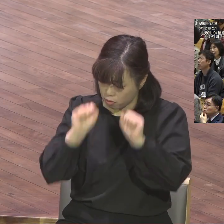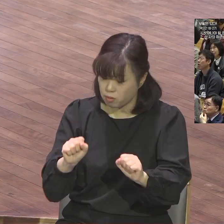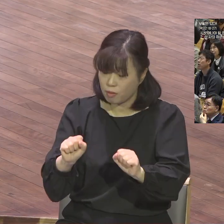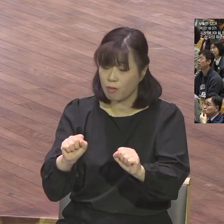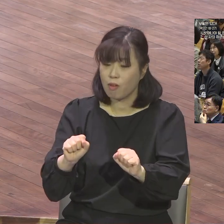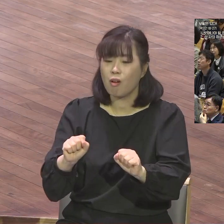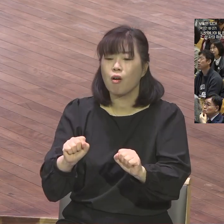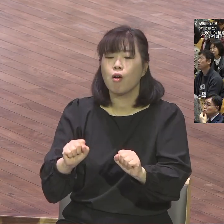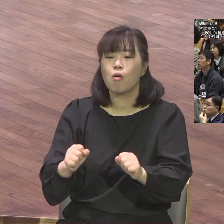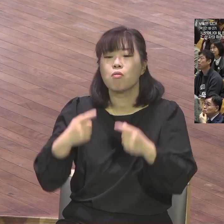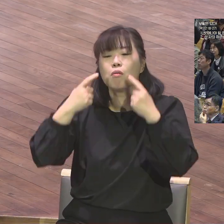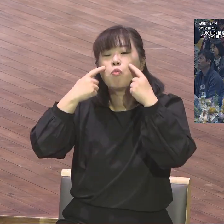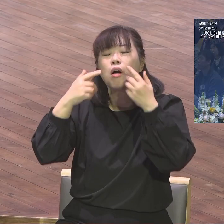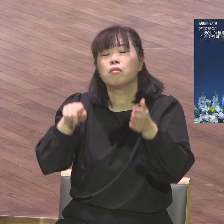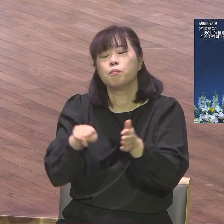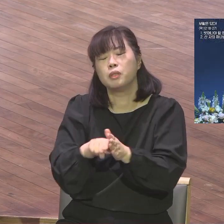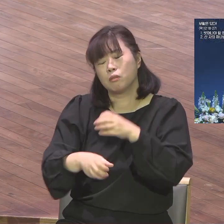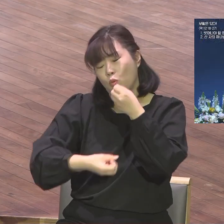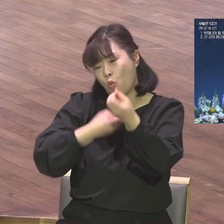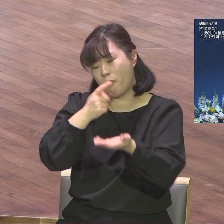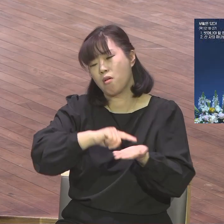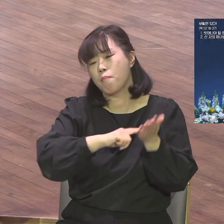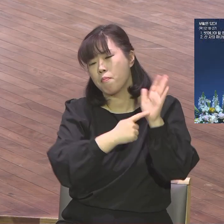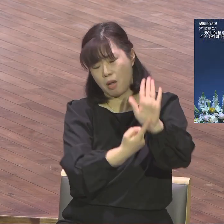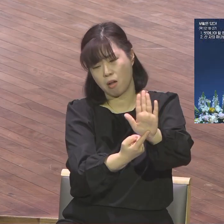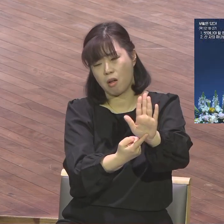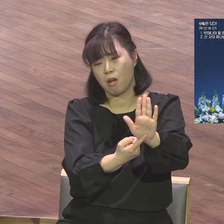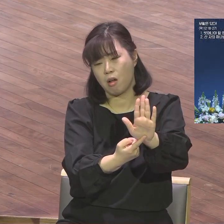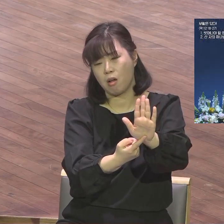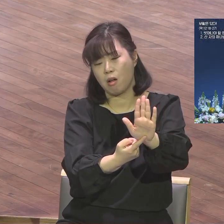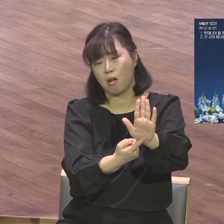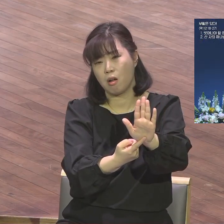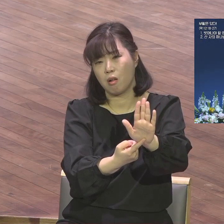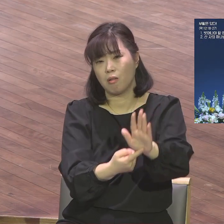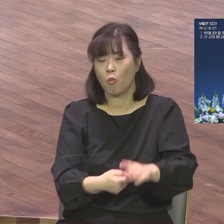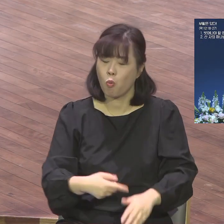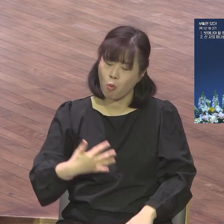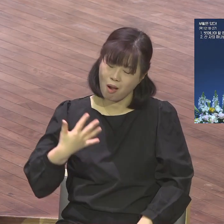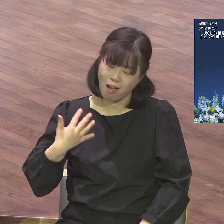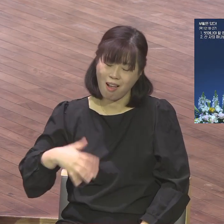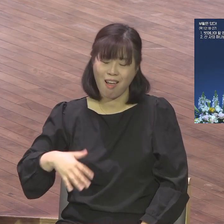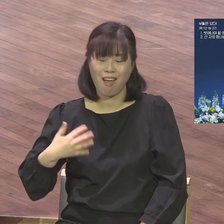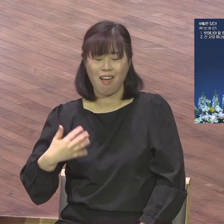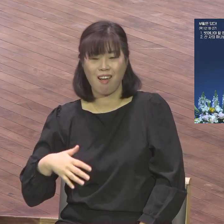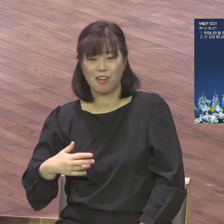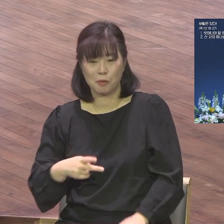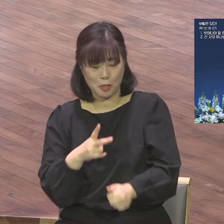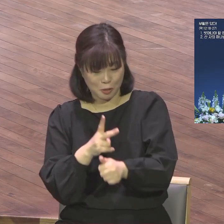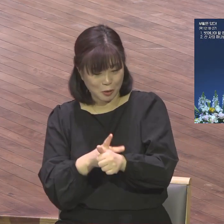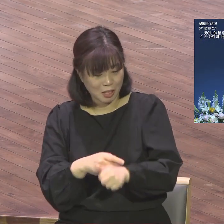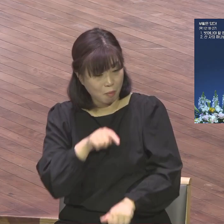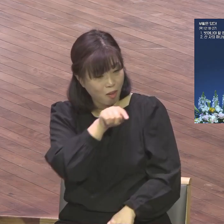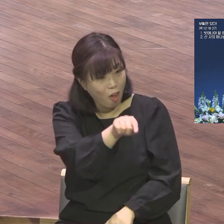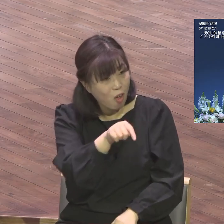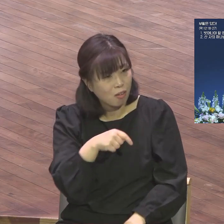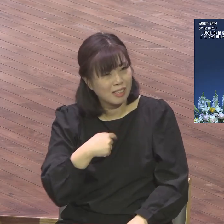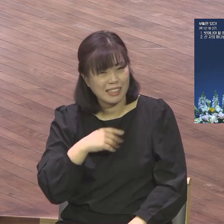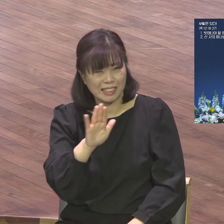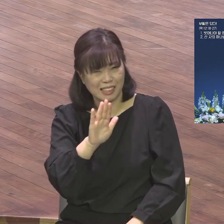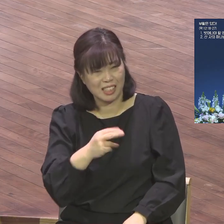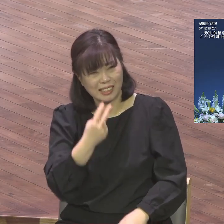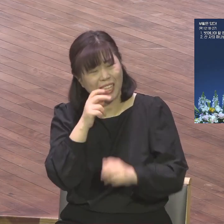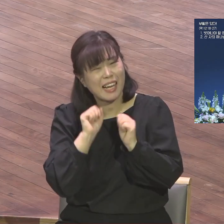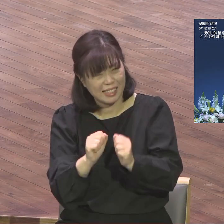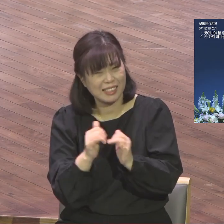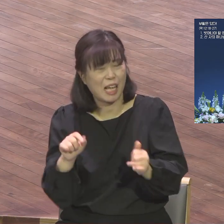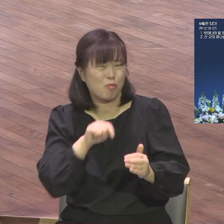아멘. 아멘. 우리 렘넌트를 이 정도 키워야 돼요. 이 정도로 선생님이라도 반문할 수 있는 예수 그리스도가 지금